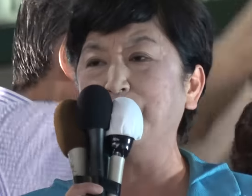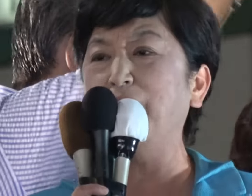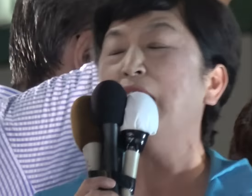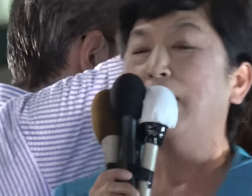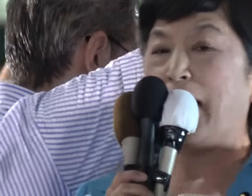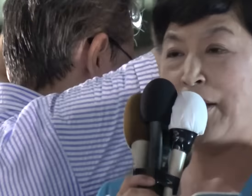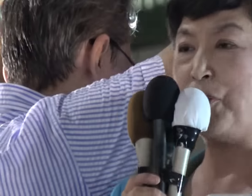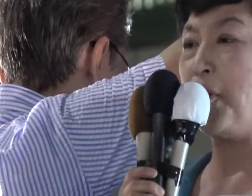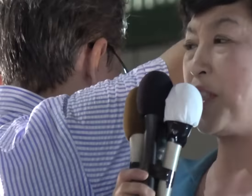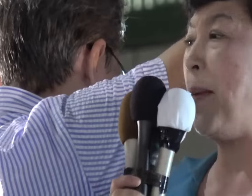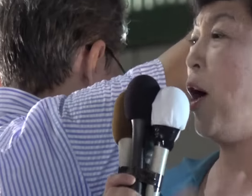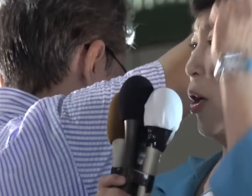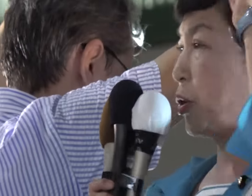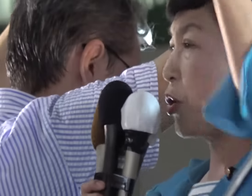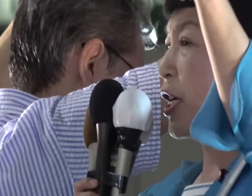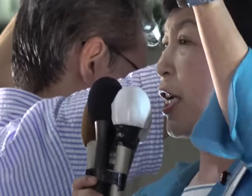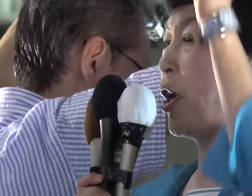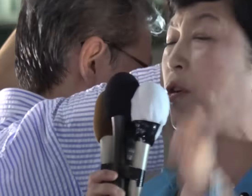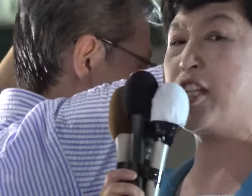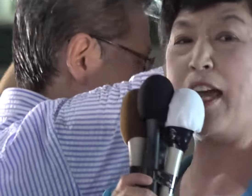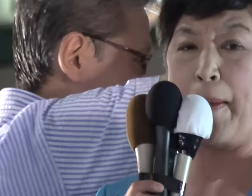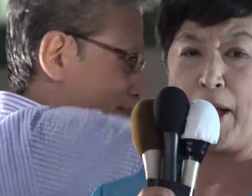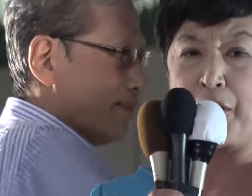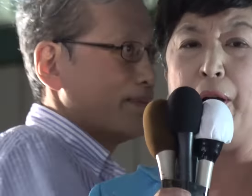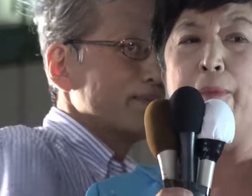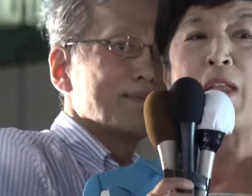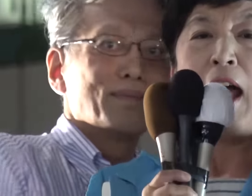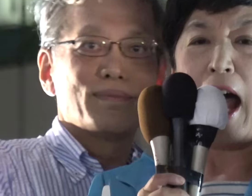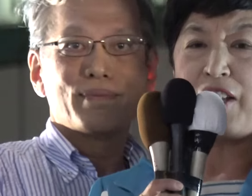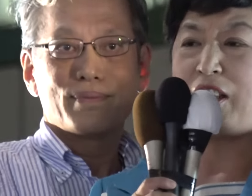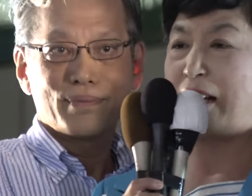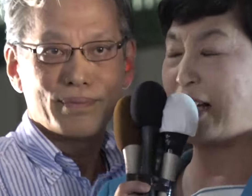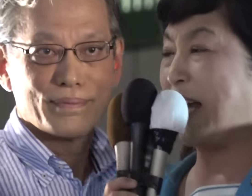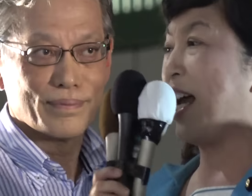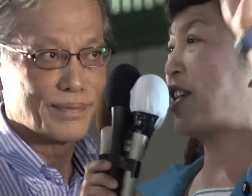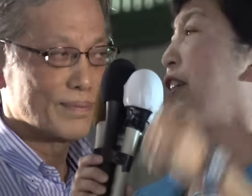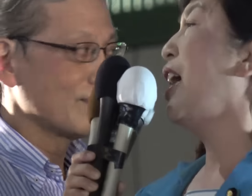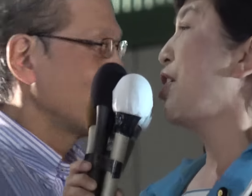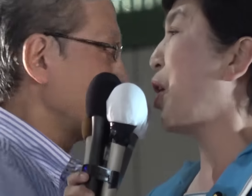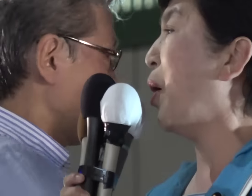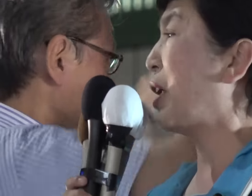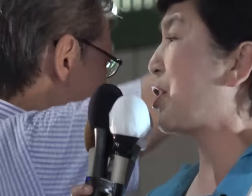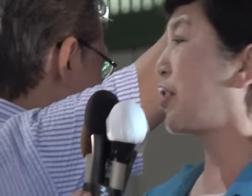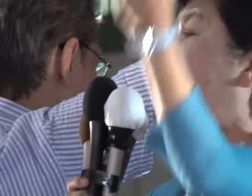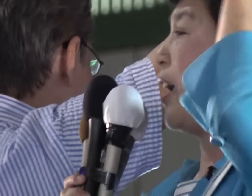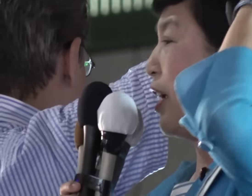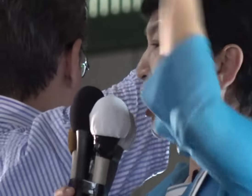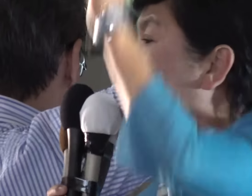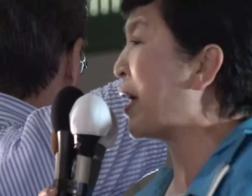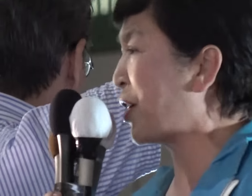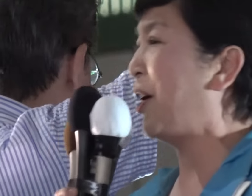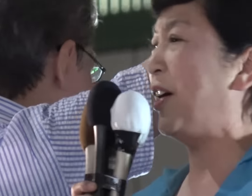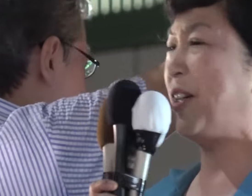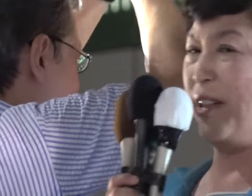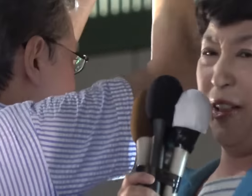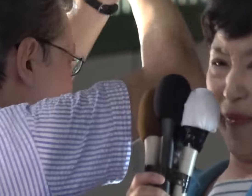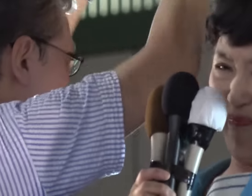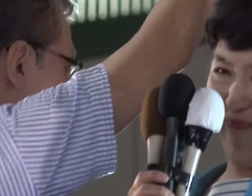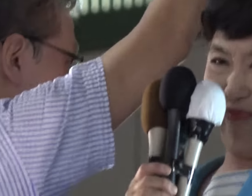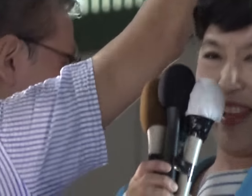鳥越俊太郎さんを何としても都知事に押し上げましょう。明日必ず勝利していきまし